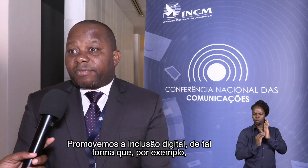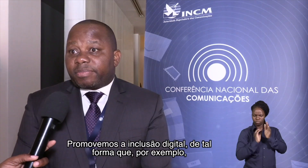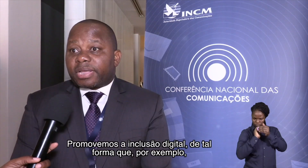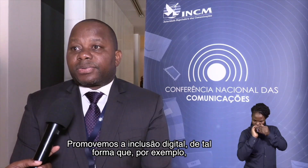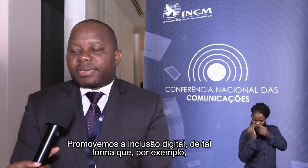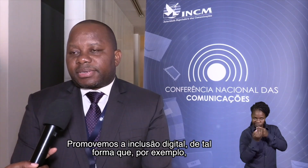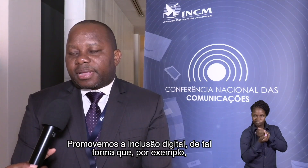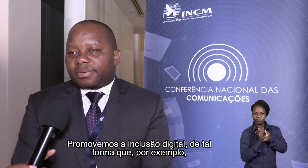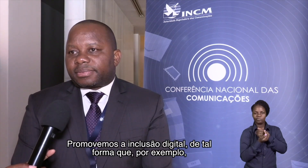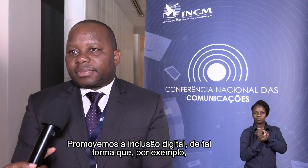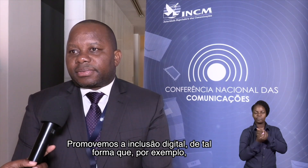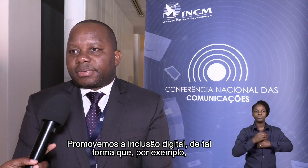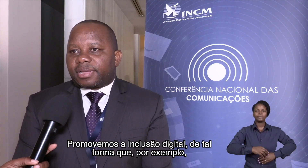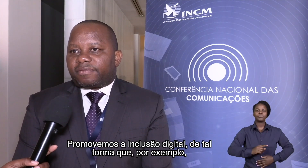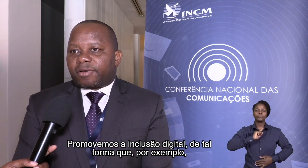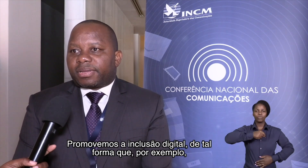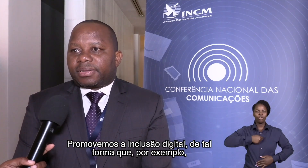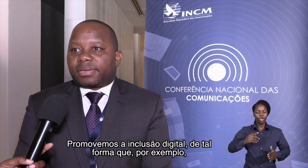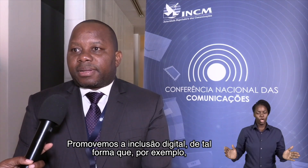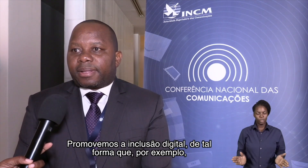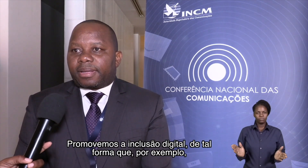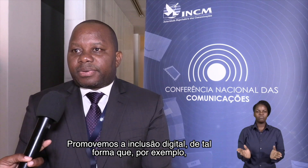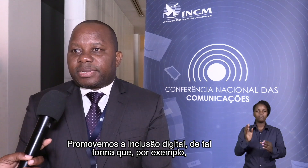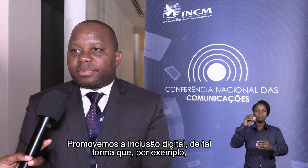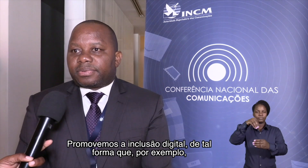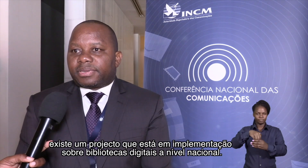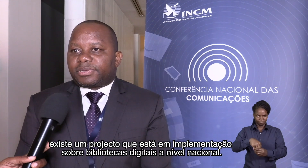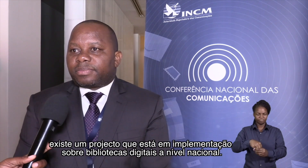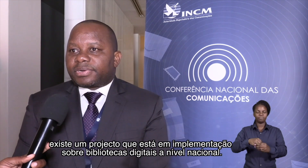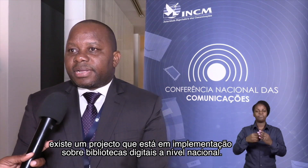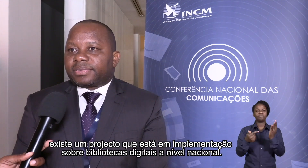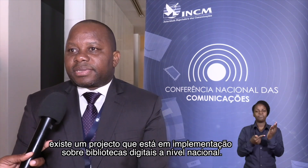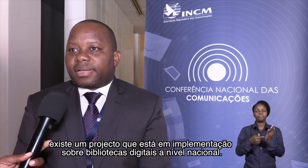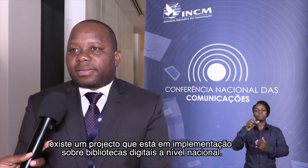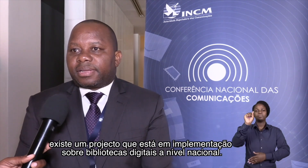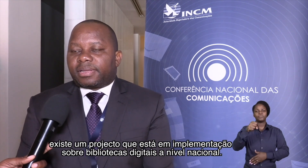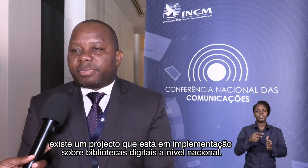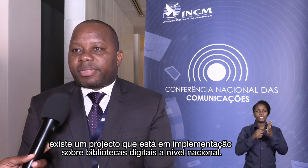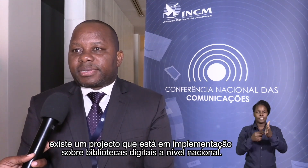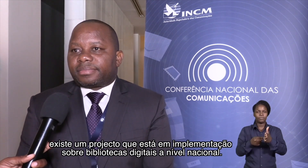Promovemos a inclusão digital, de tal forma que, por exemplo, existe um projeto que está em implementação